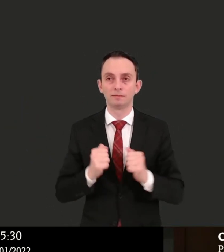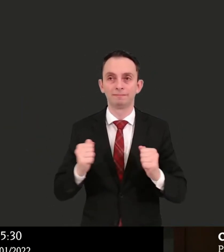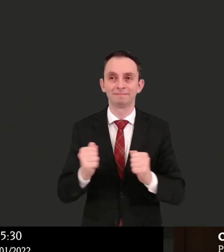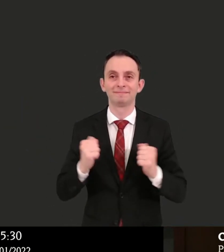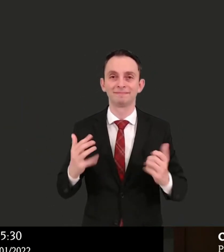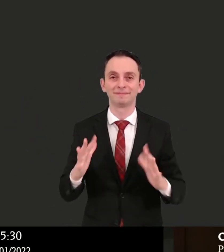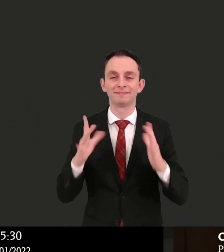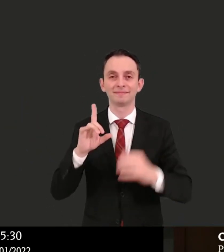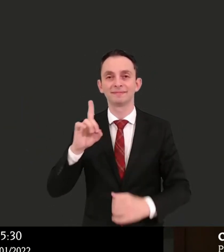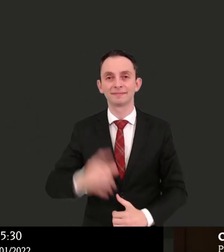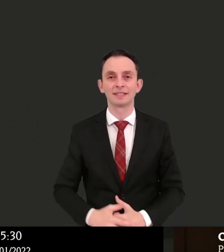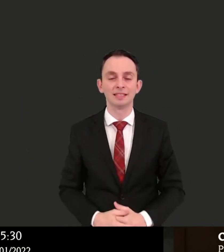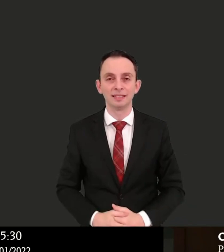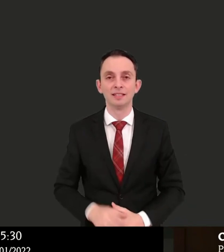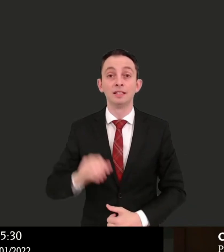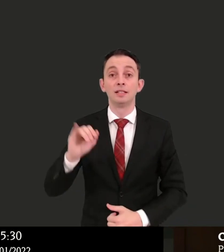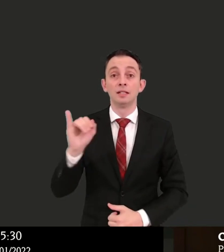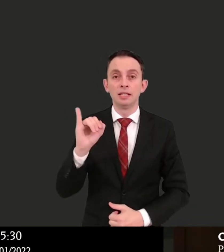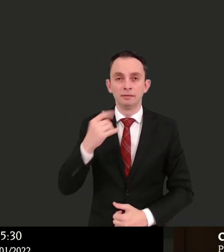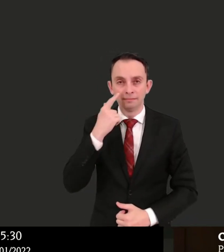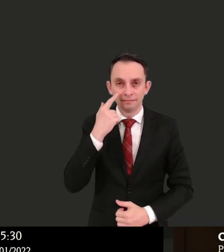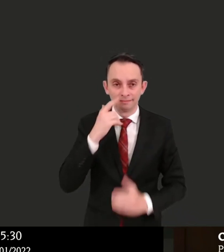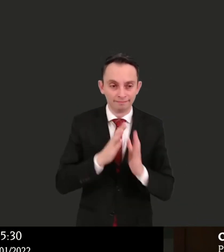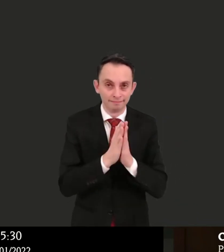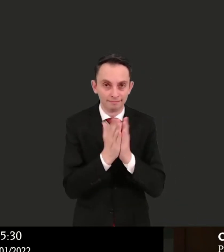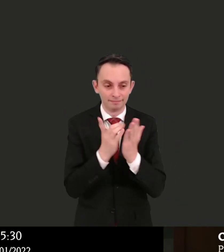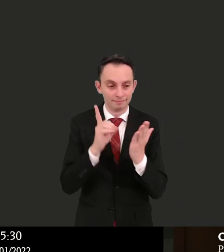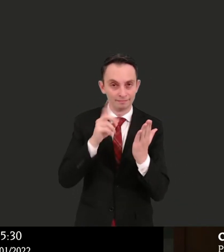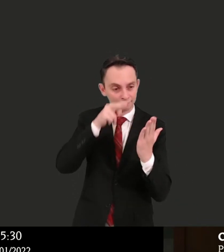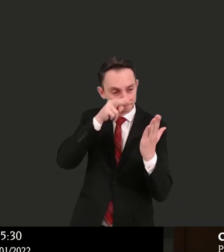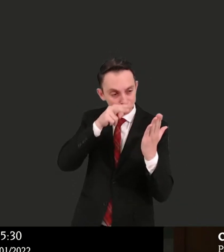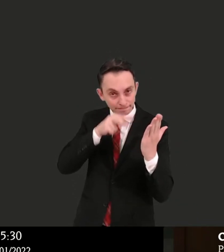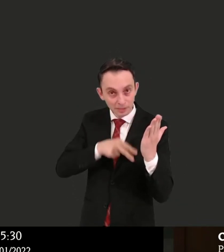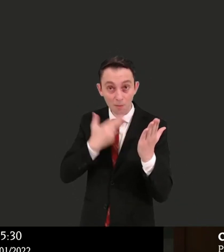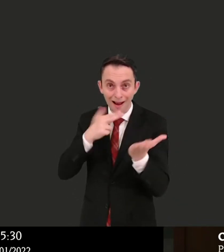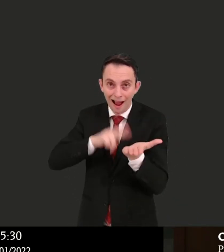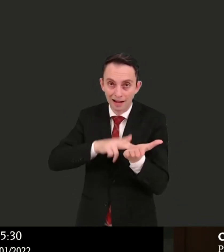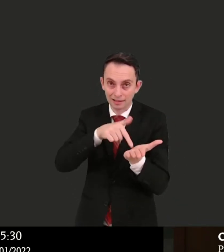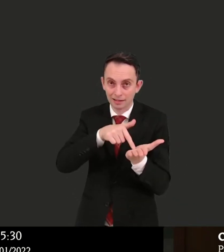Aqui, irmãos, nessa epístola,